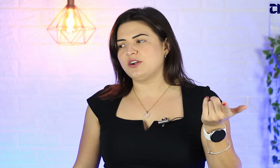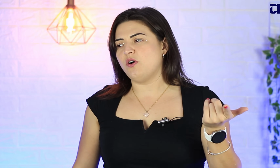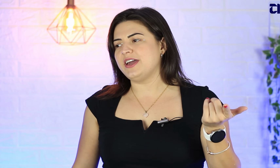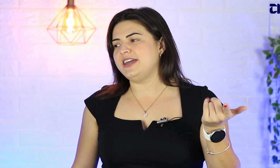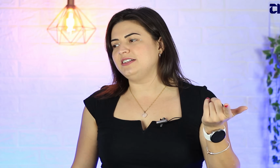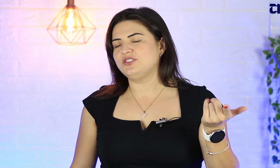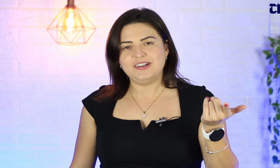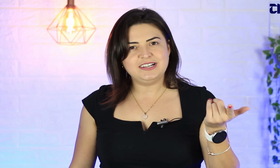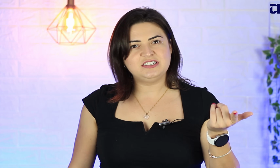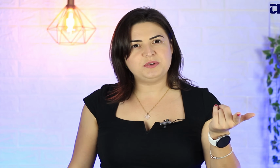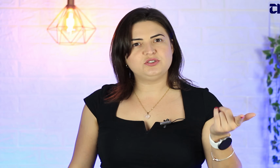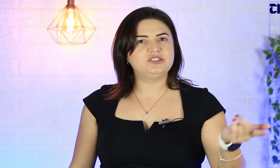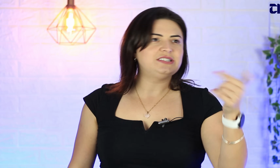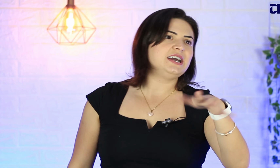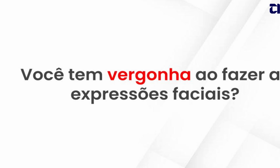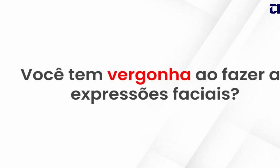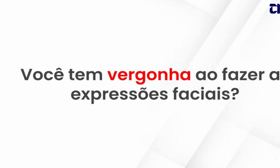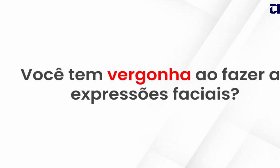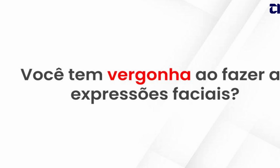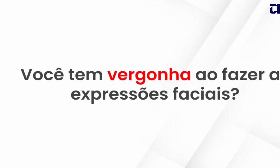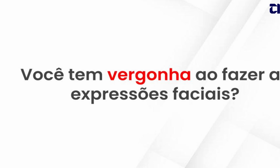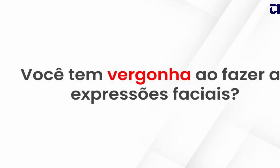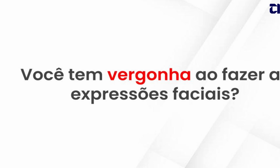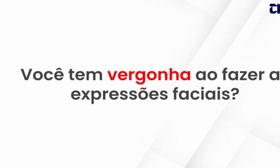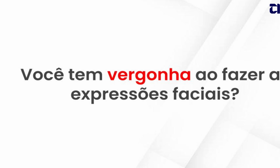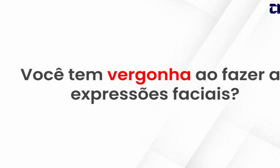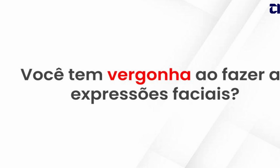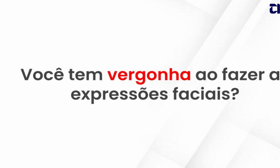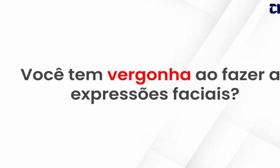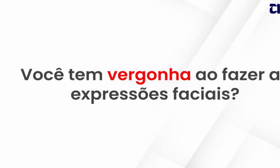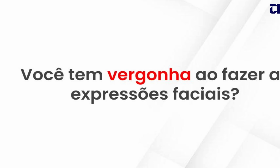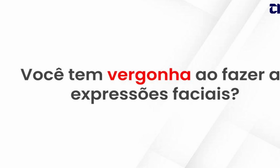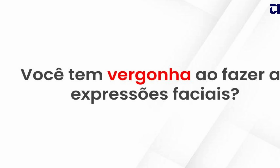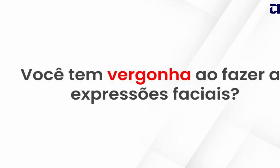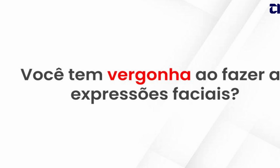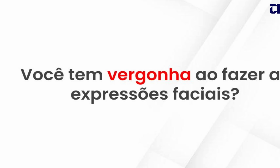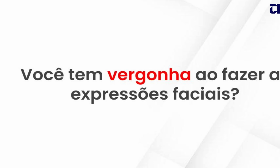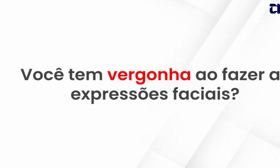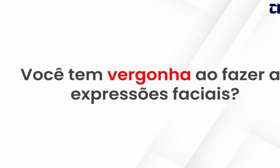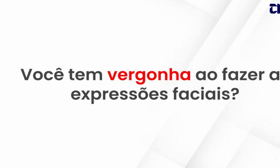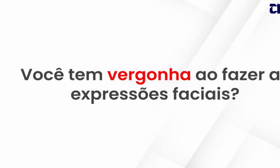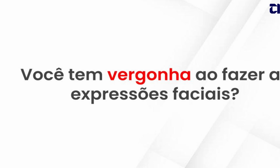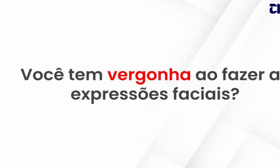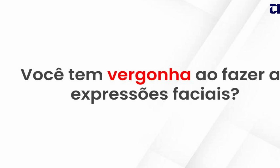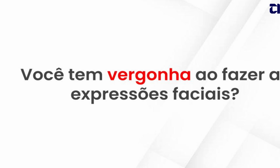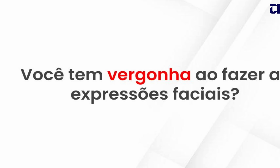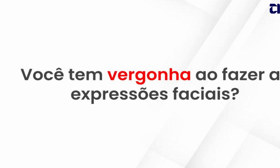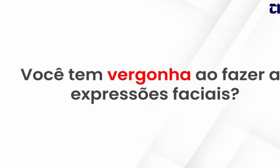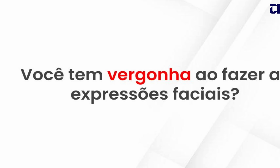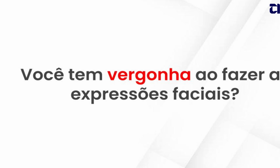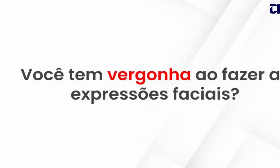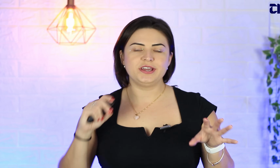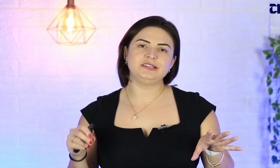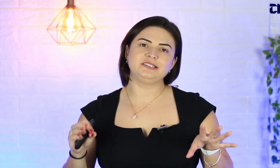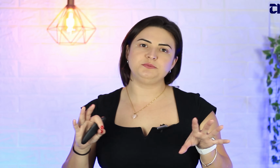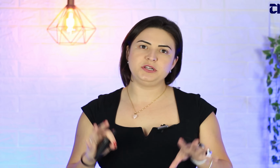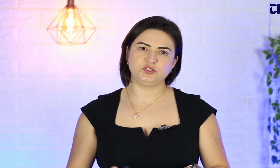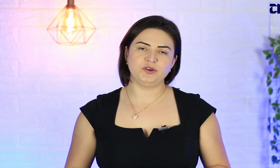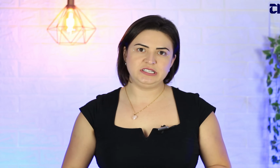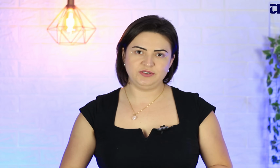vergonha ainda de fazer as expressões faciais depois dessa live? Depois do que tá aprendendo aqui? E, Livretto, sobre vergonha das expressões